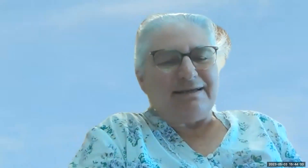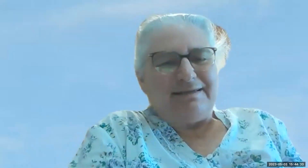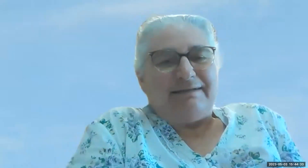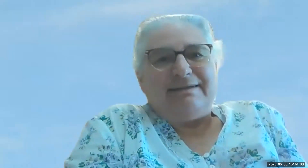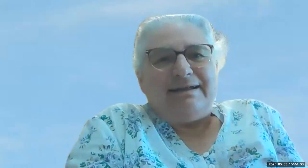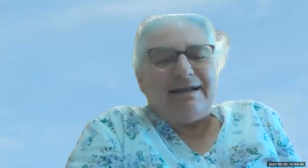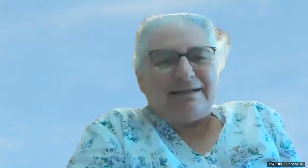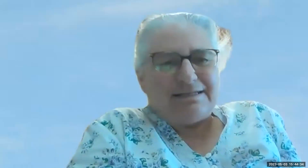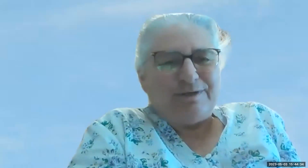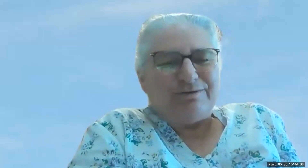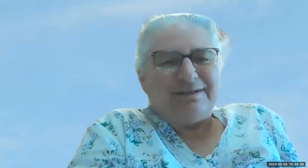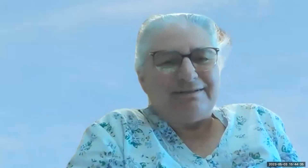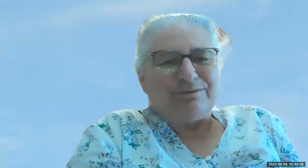כי את כן הלכת לעשות דיקות גנטיות